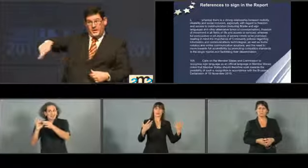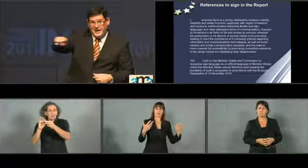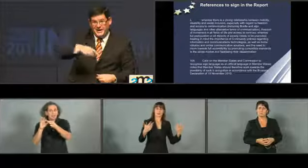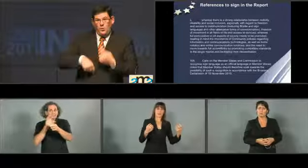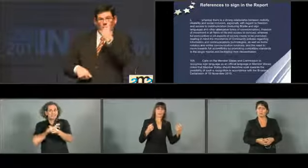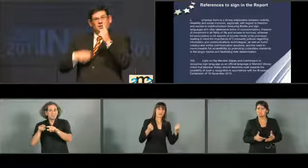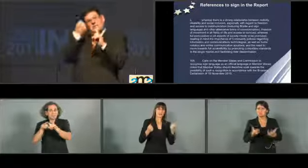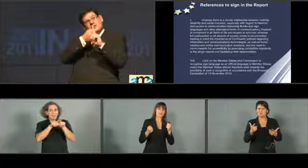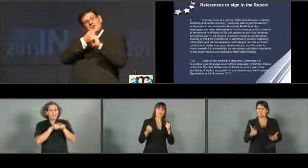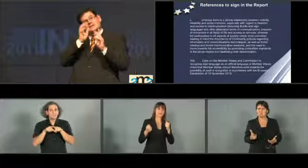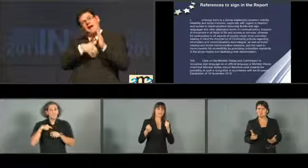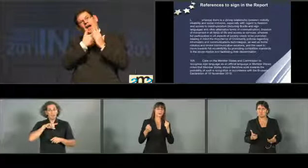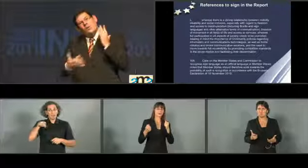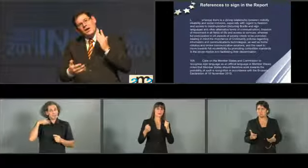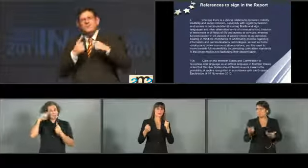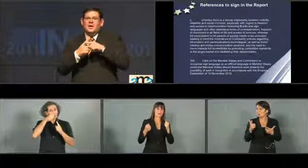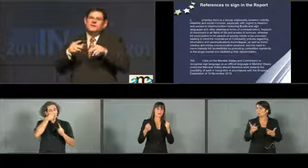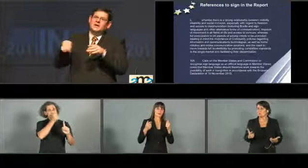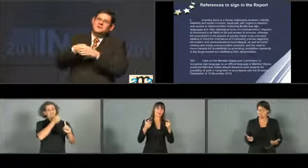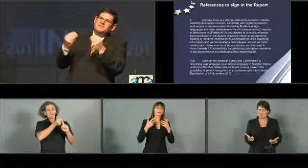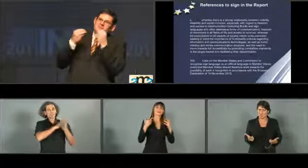n'y avait pas de langue des signes dans certains pays où il y avait vraiment une